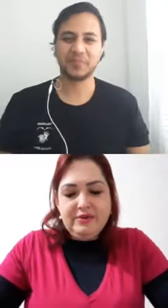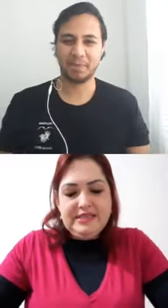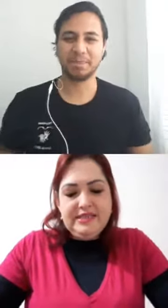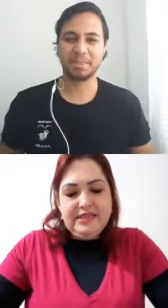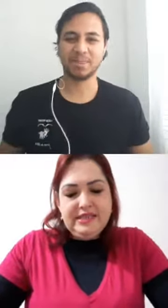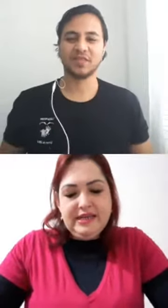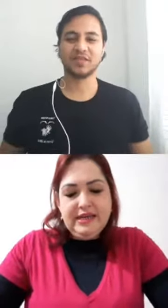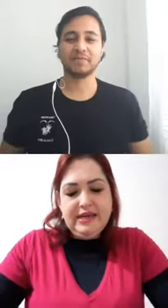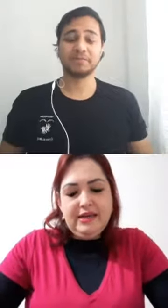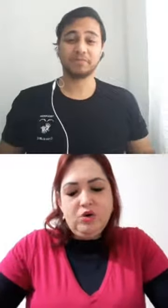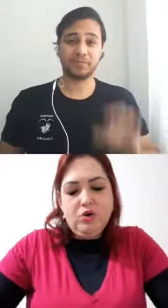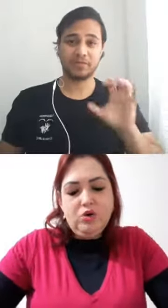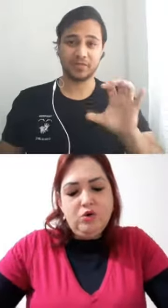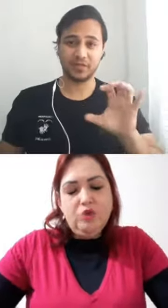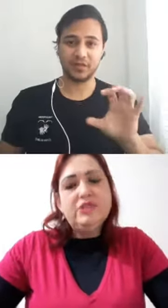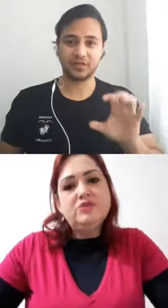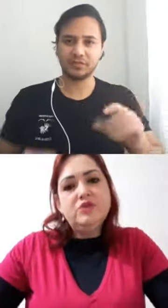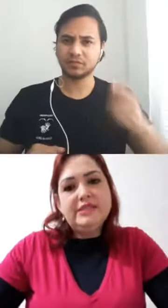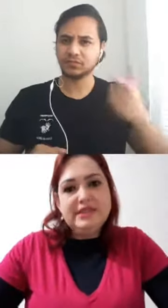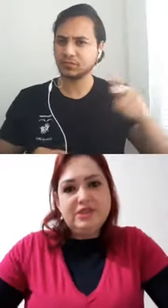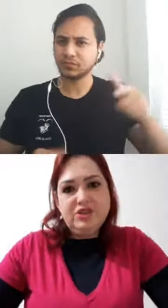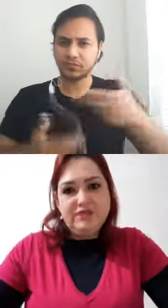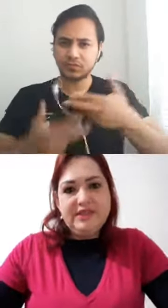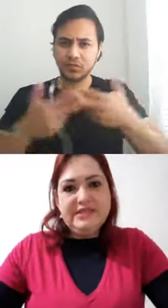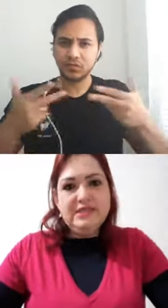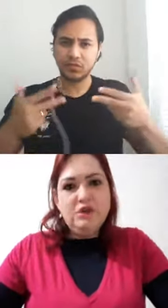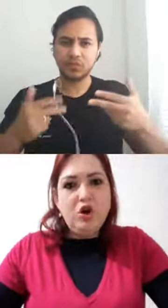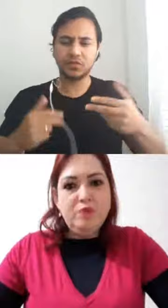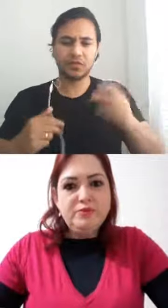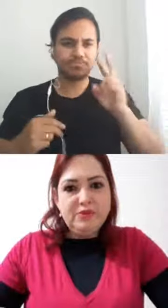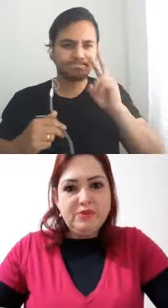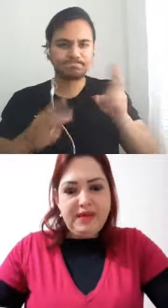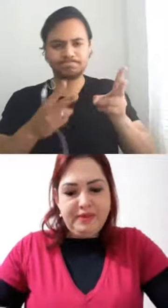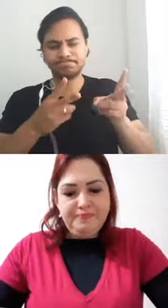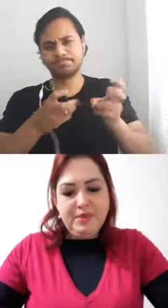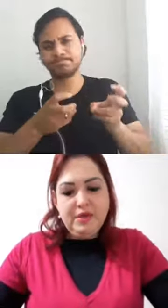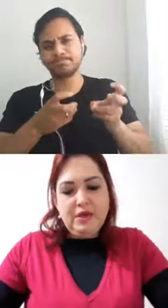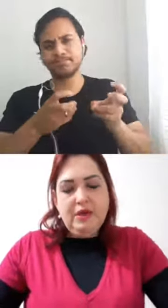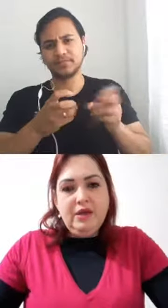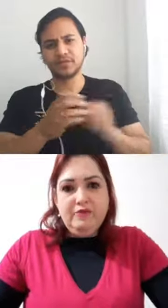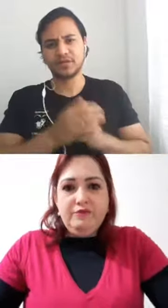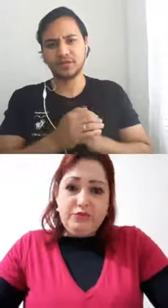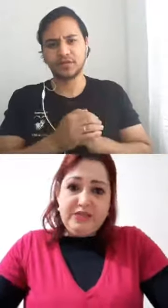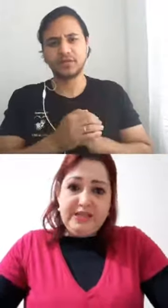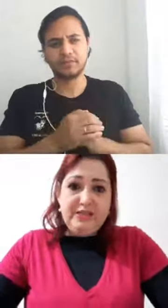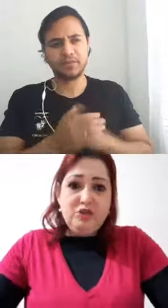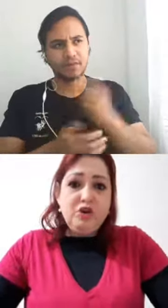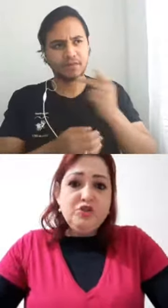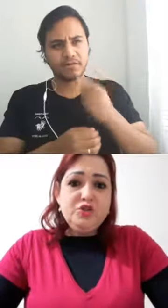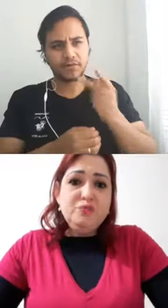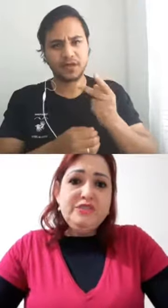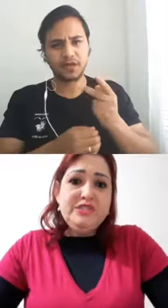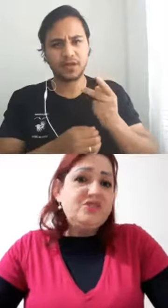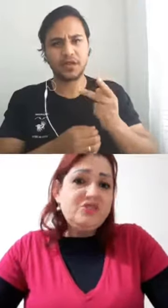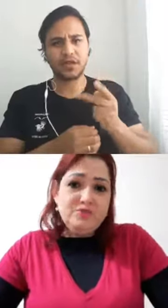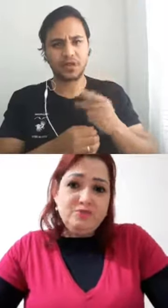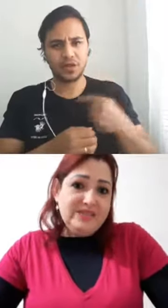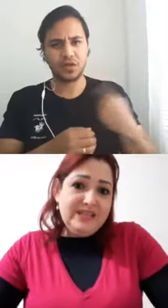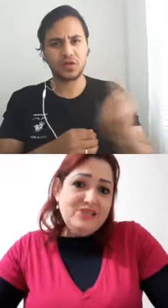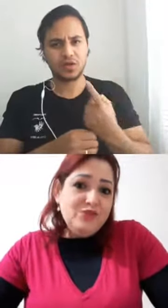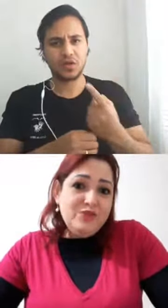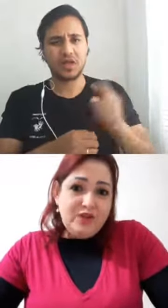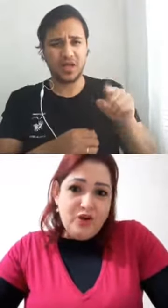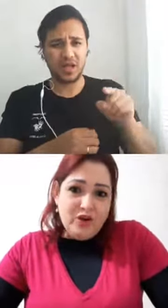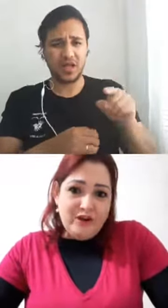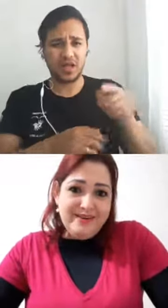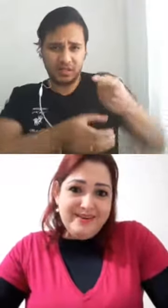Então, assim, outras coisas que a gente vê assim, Robson também. Vou dizer, nós somos uma cidade